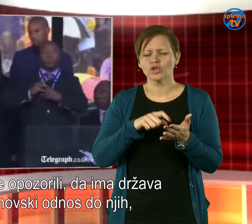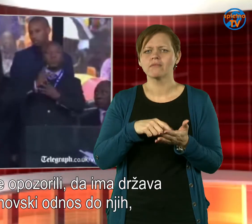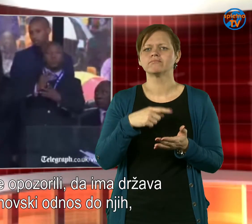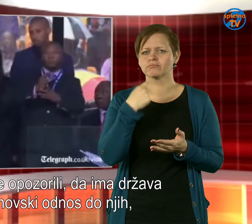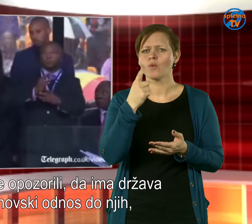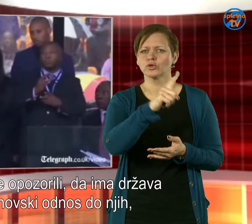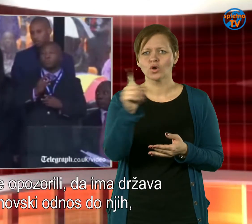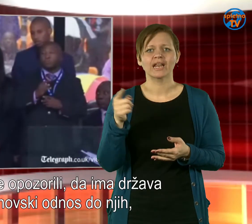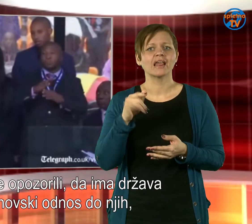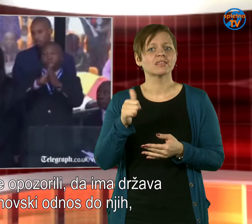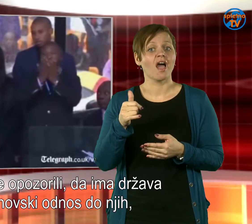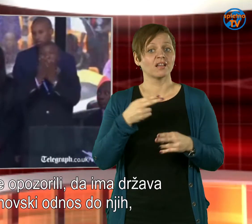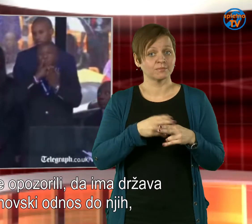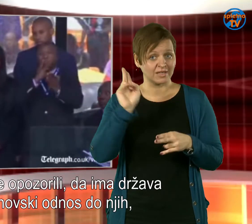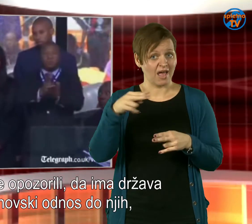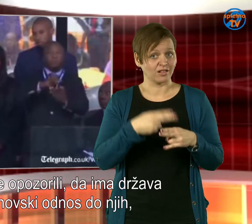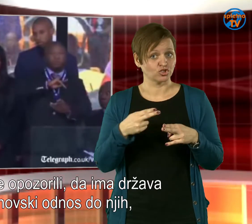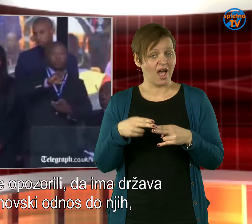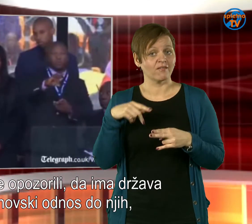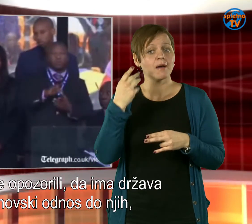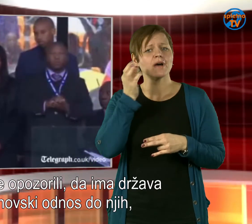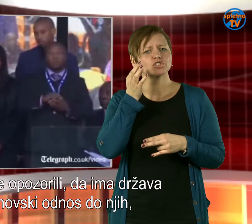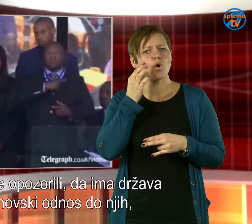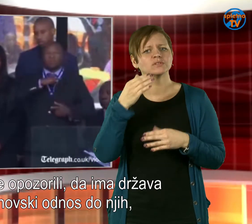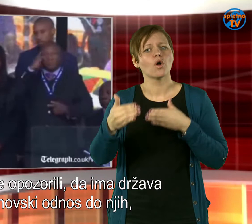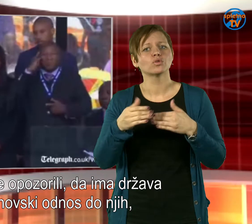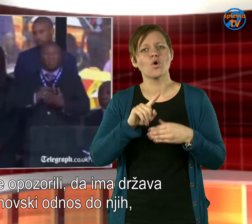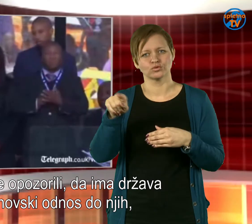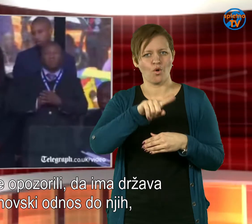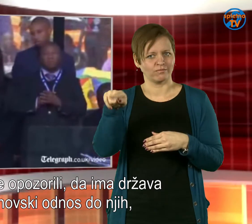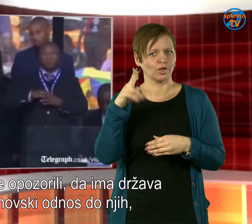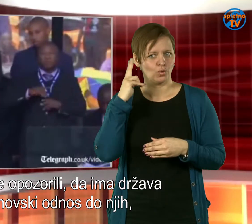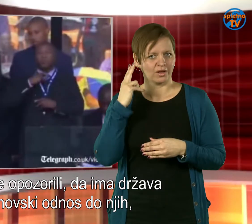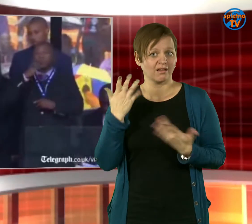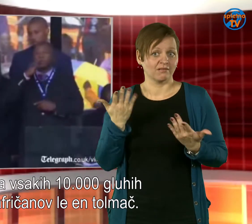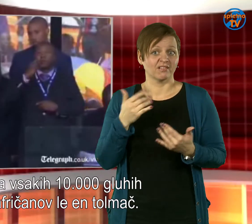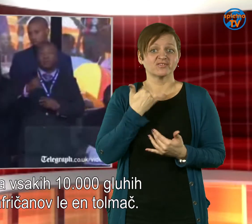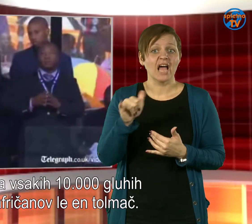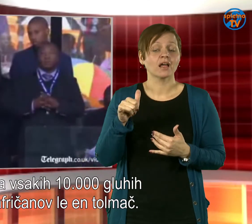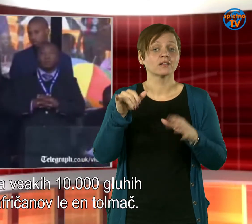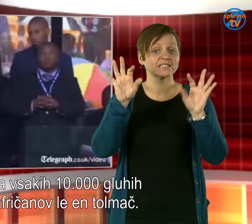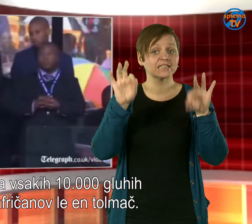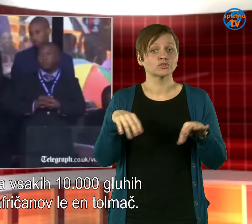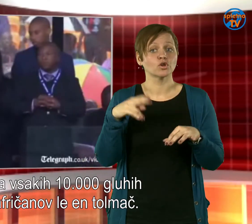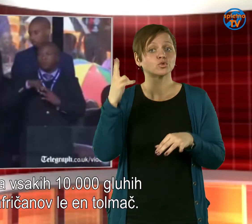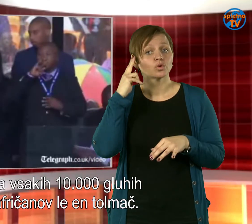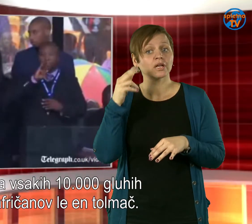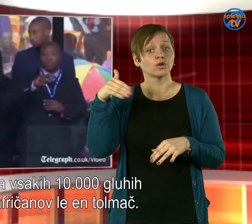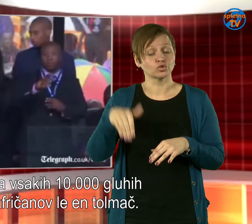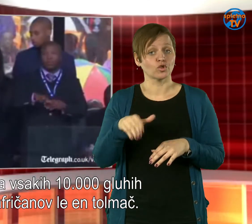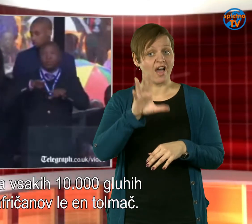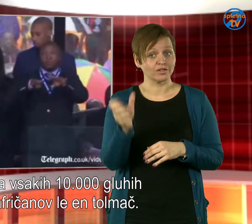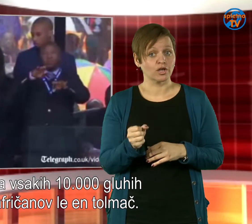Gluhi so še opozorili, da ima država mačehovski odnos do njih, saj je na vsakih 10.000 gluhih Južnoafričanov le